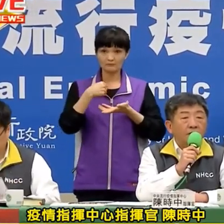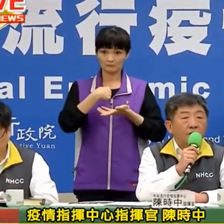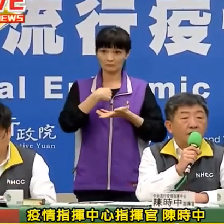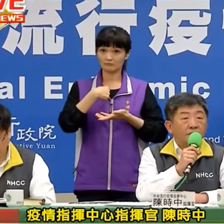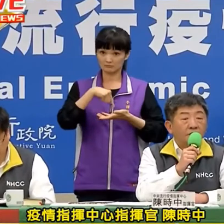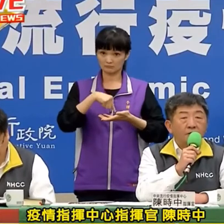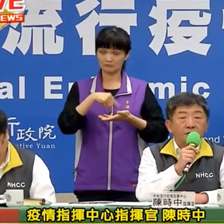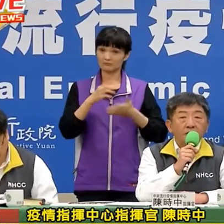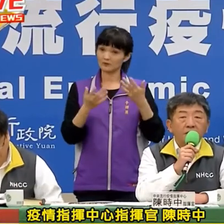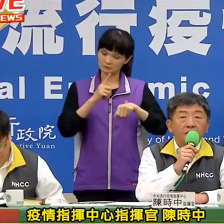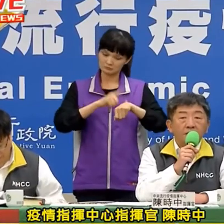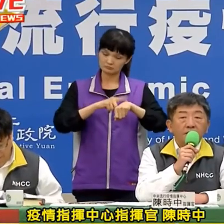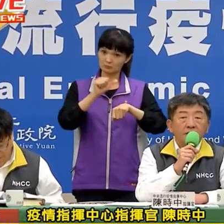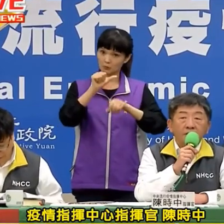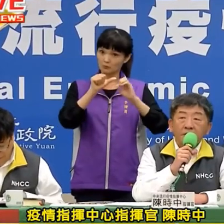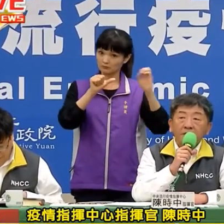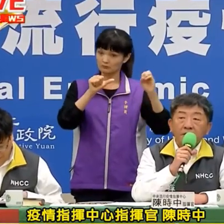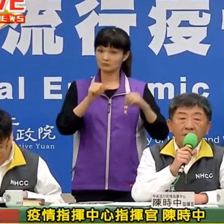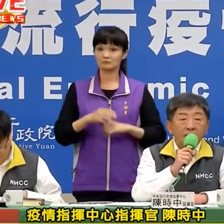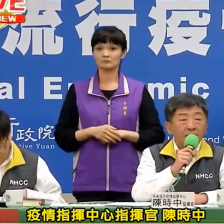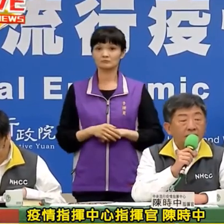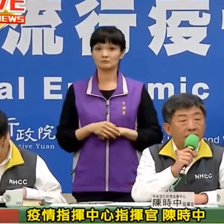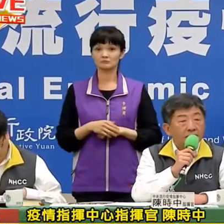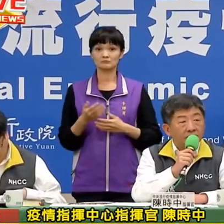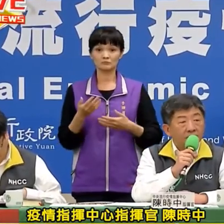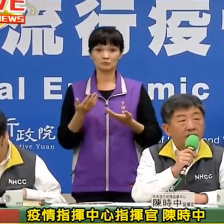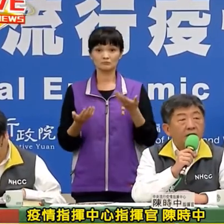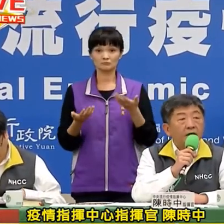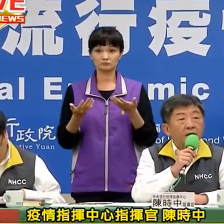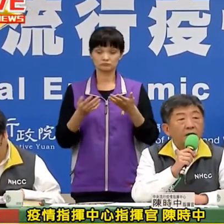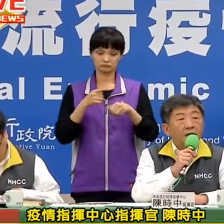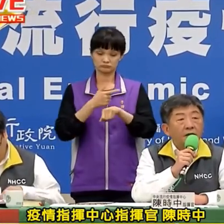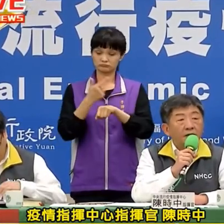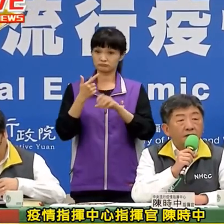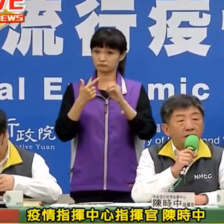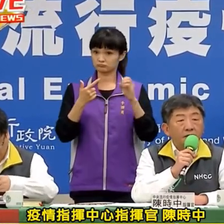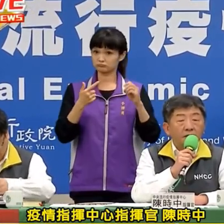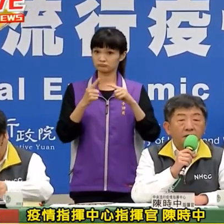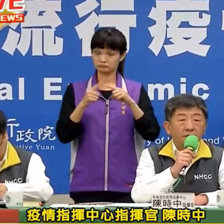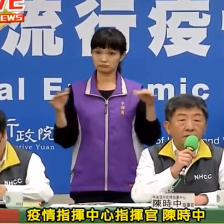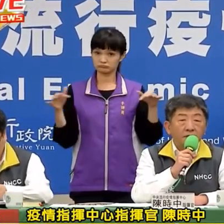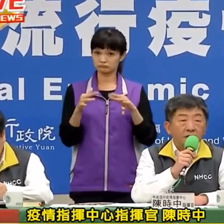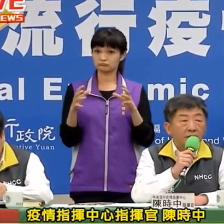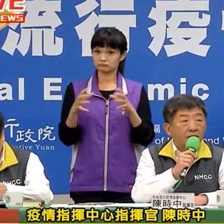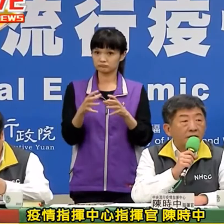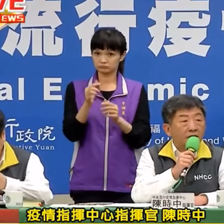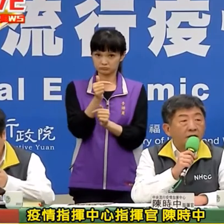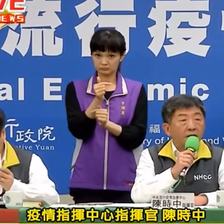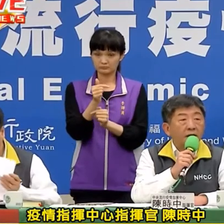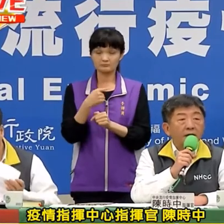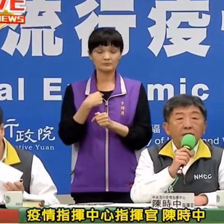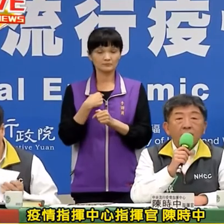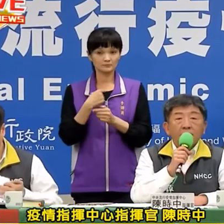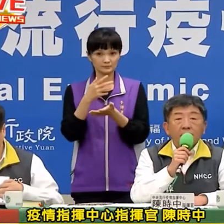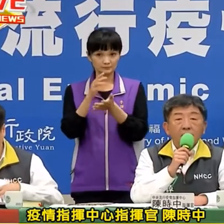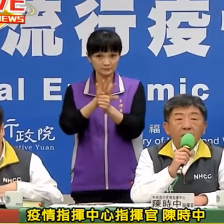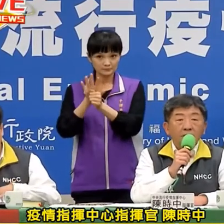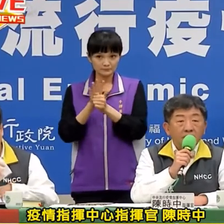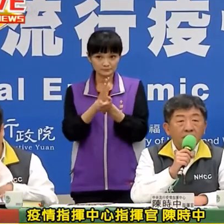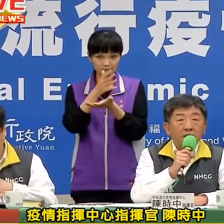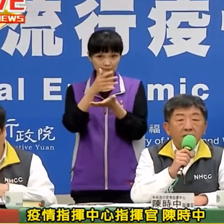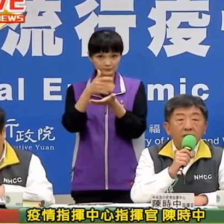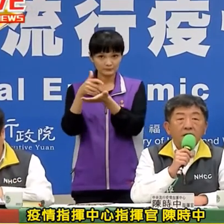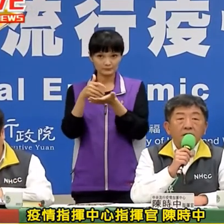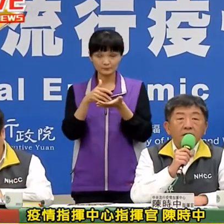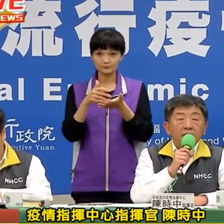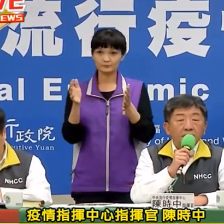的人员也就急速在6点里面就开始集结。好，哦，那今天早上我们总共这样验下来，好，